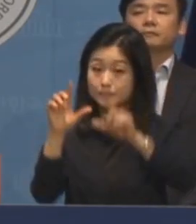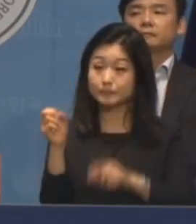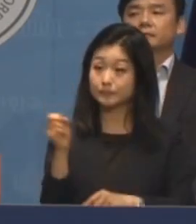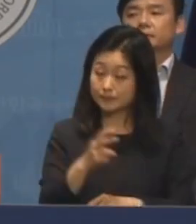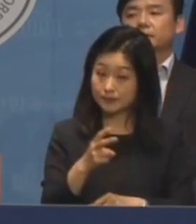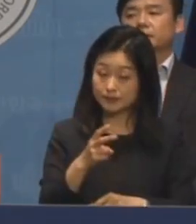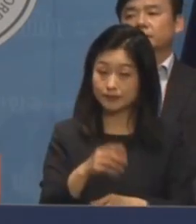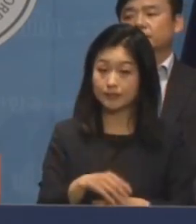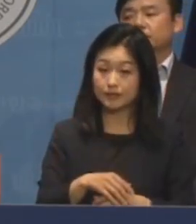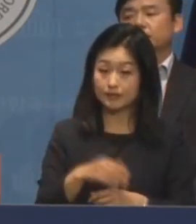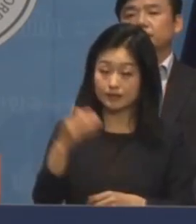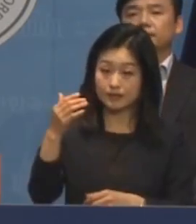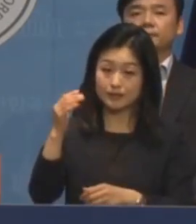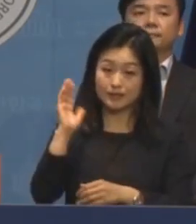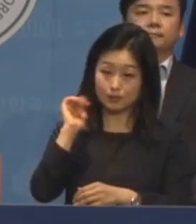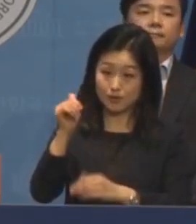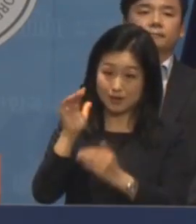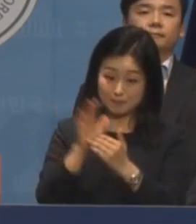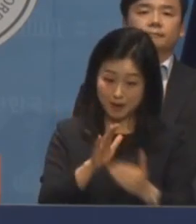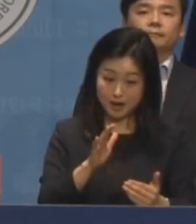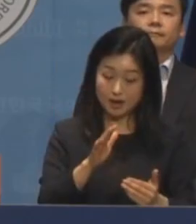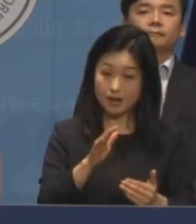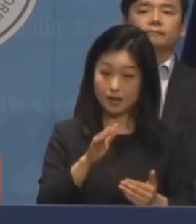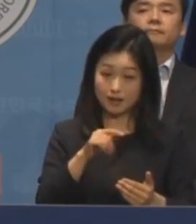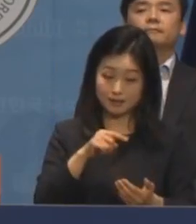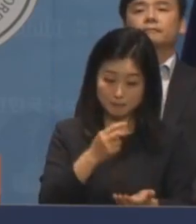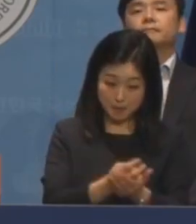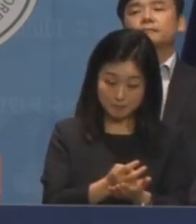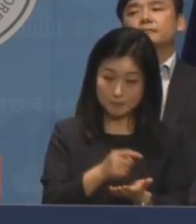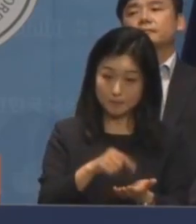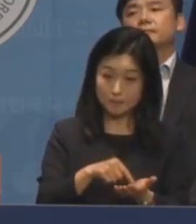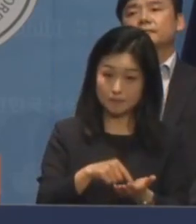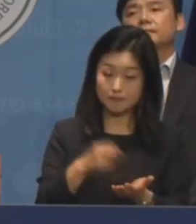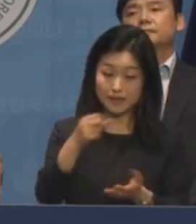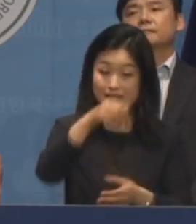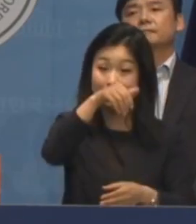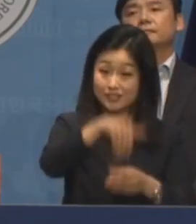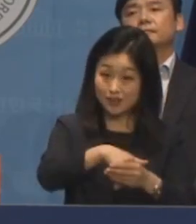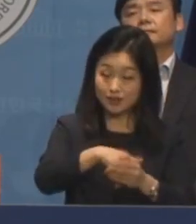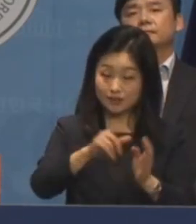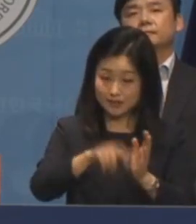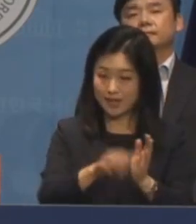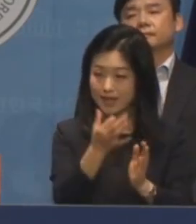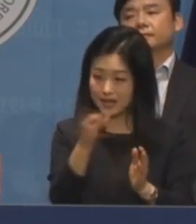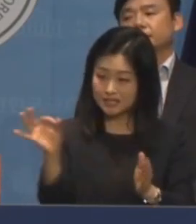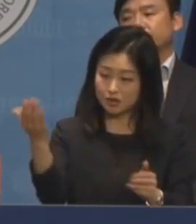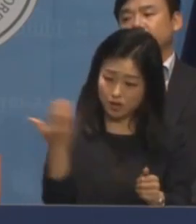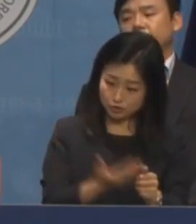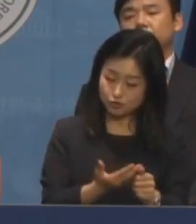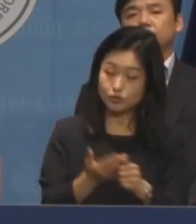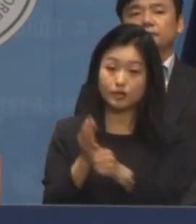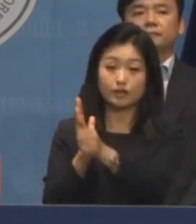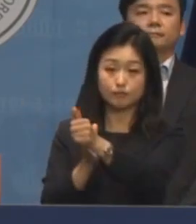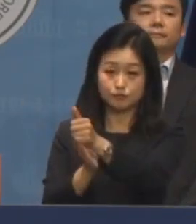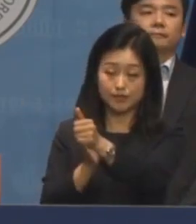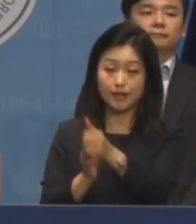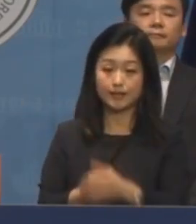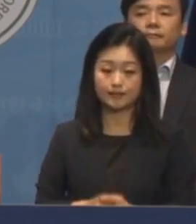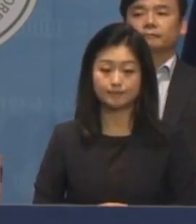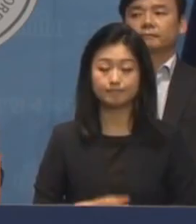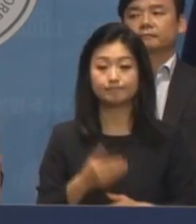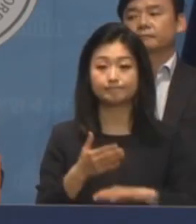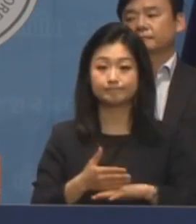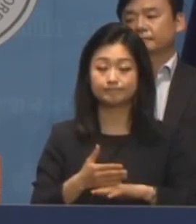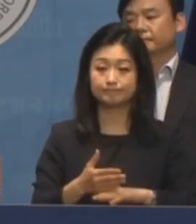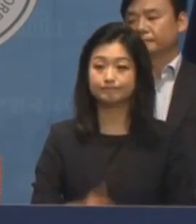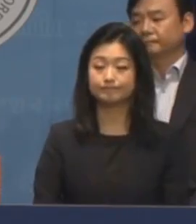재의결 참석과 찬성표를 던짐으로써 그것을 스스로 증명해 주시기를 진심으로 촉구합니다.